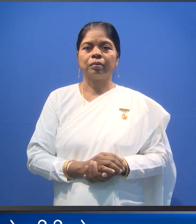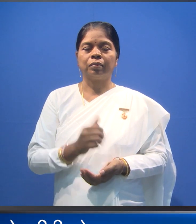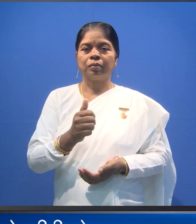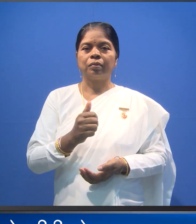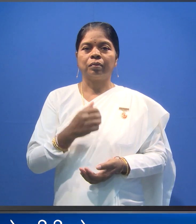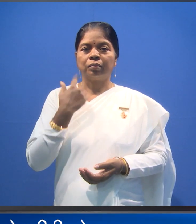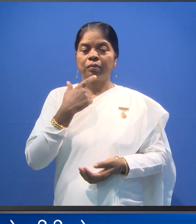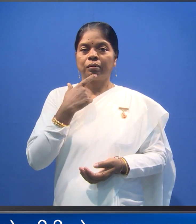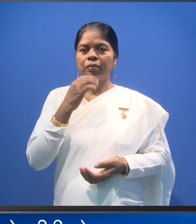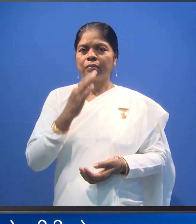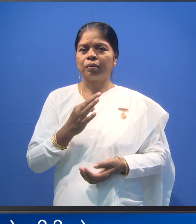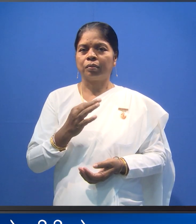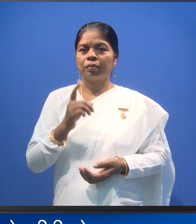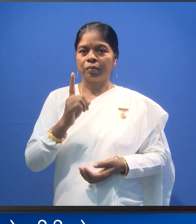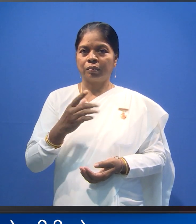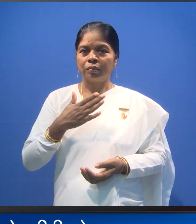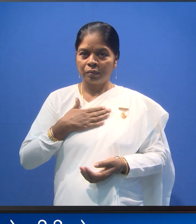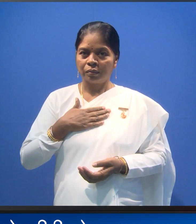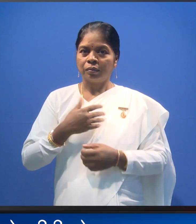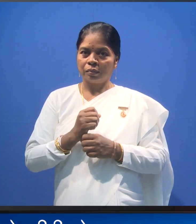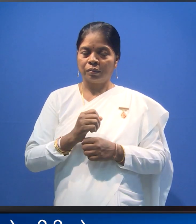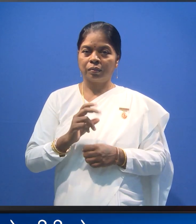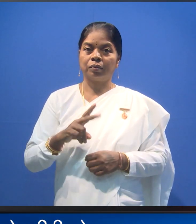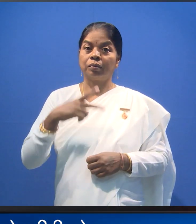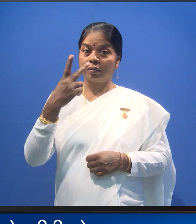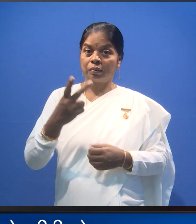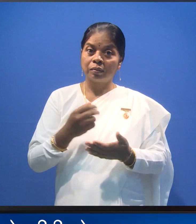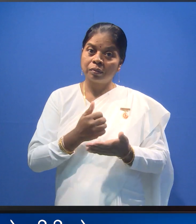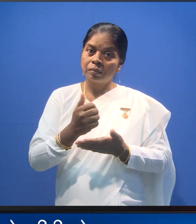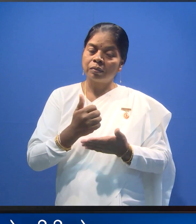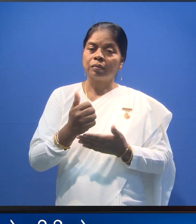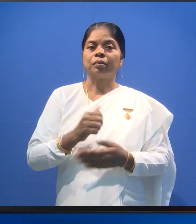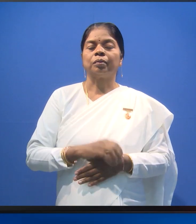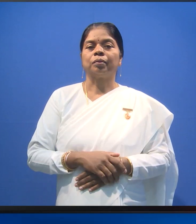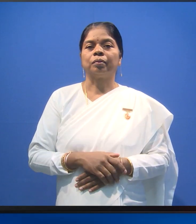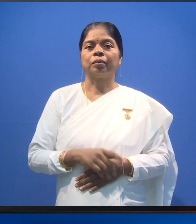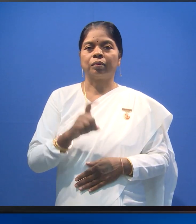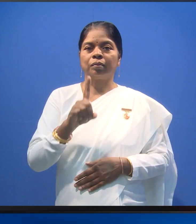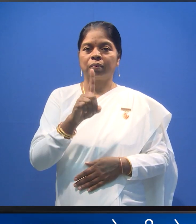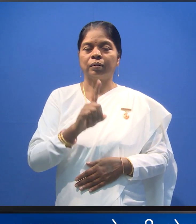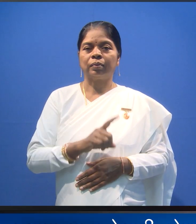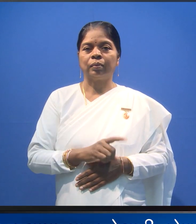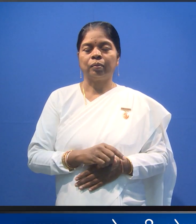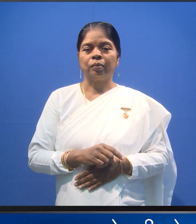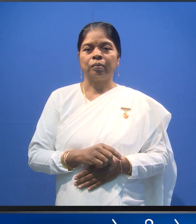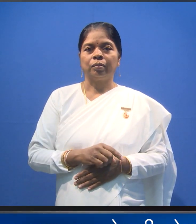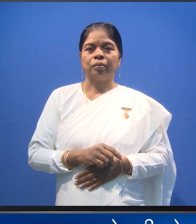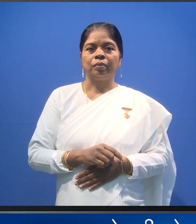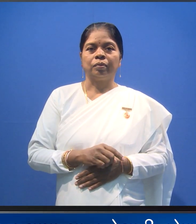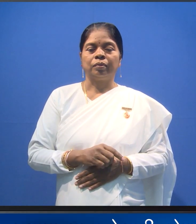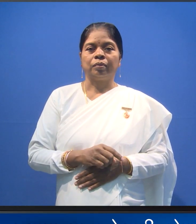6. कोणतीही गोष्ट प्रथम स्वतः करून मगच दुसऱ्यांना सांगावी. प्रश्न: 1.